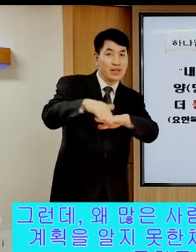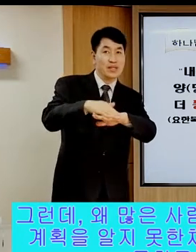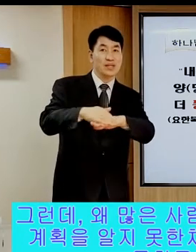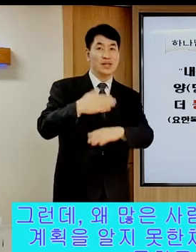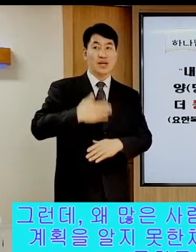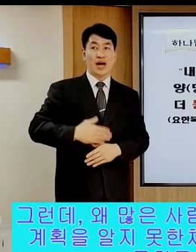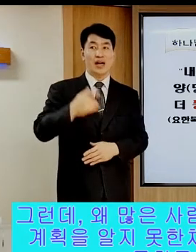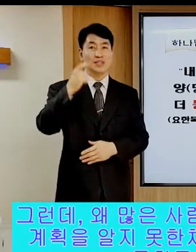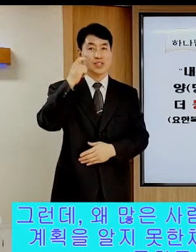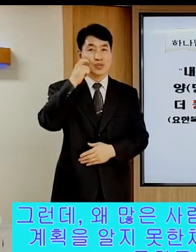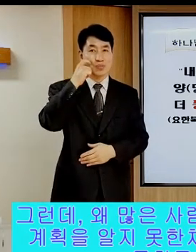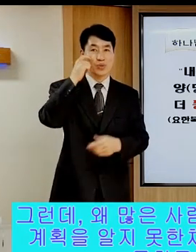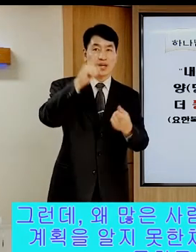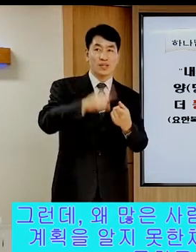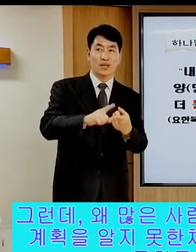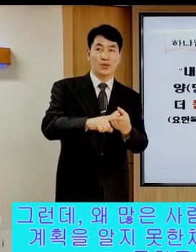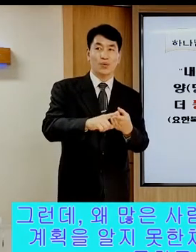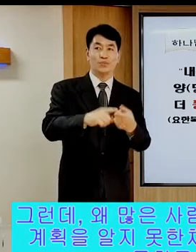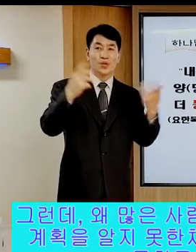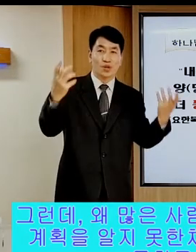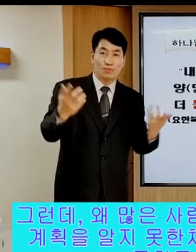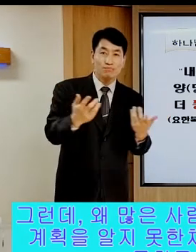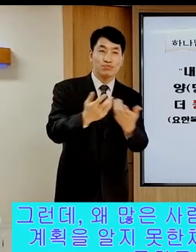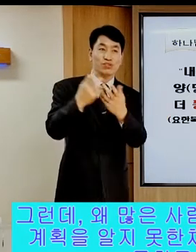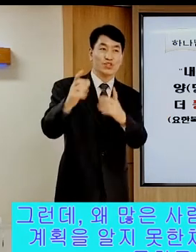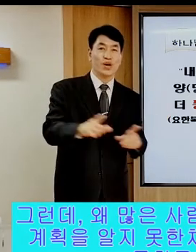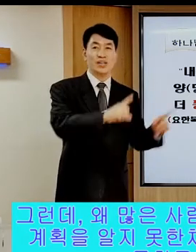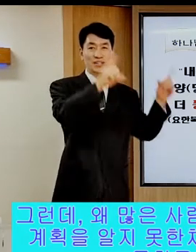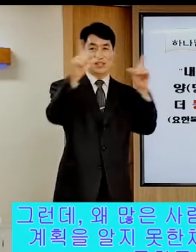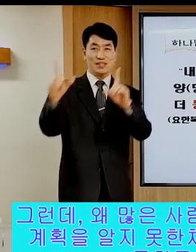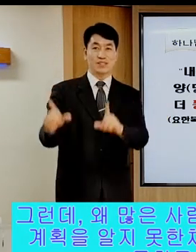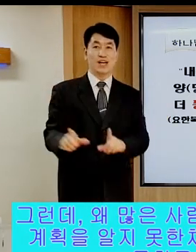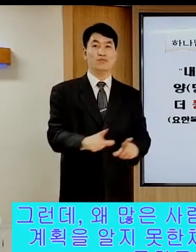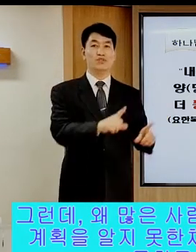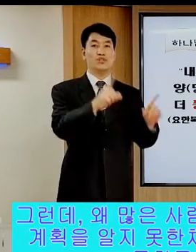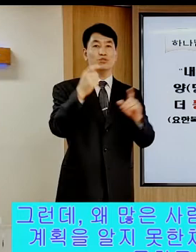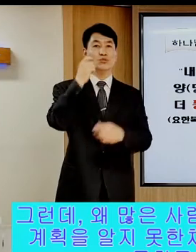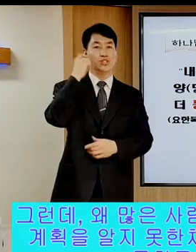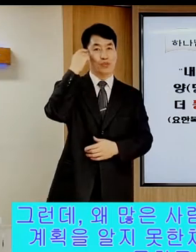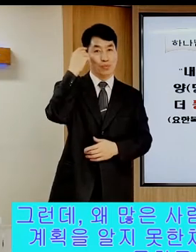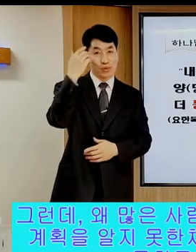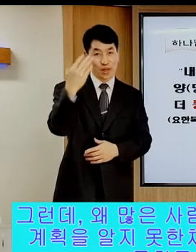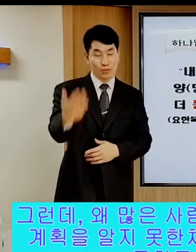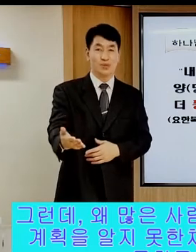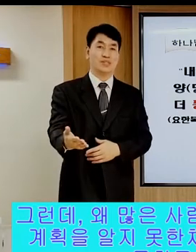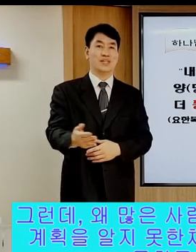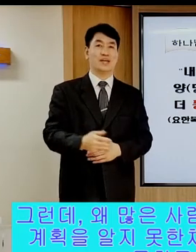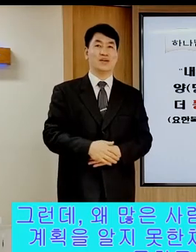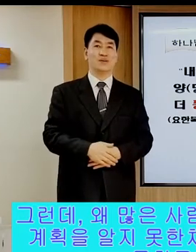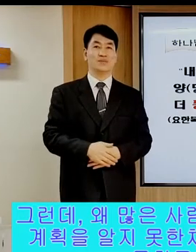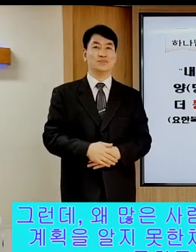계획을 알지 못한 대로 풍성한 삶을 누리지 못하고 있을까요?